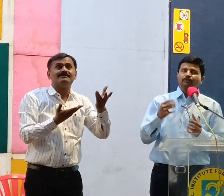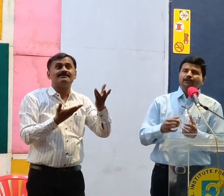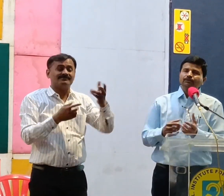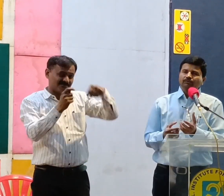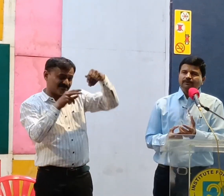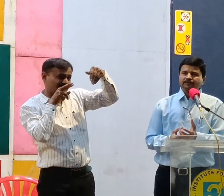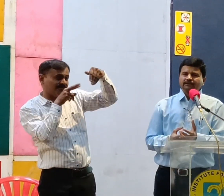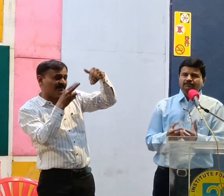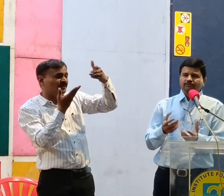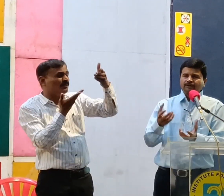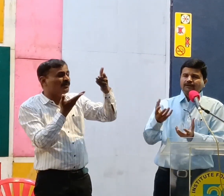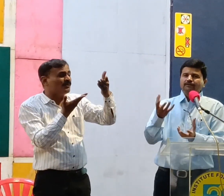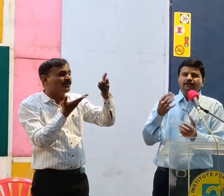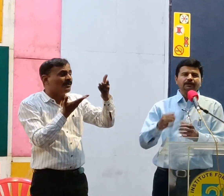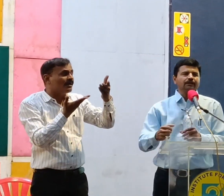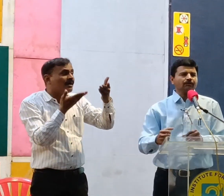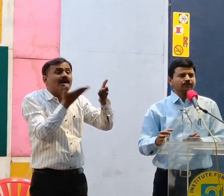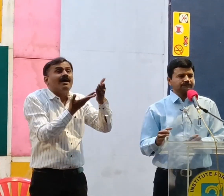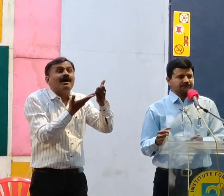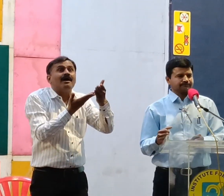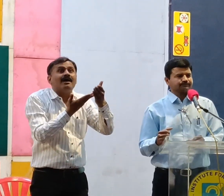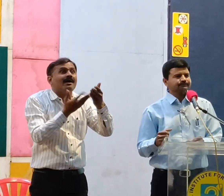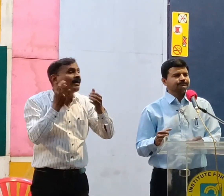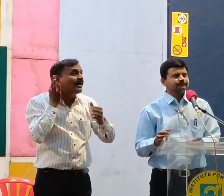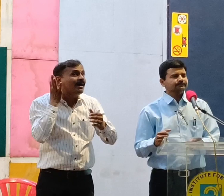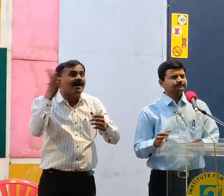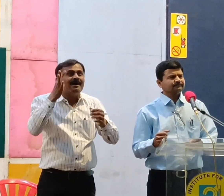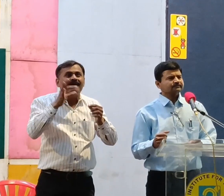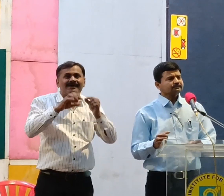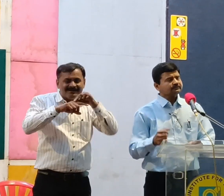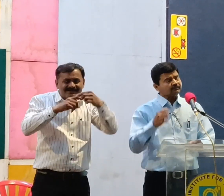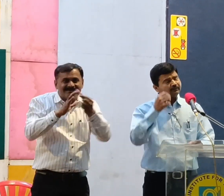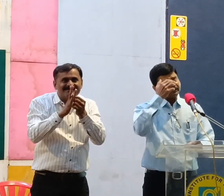એટલે પોટલી જોવે છે તો એની અંદર હીરા હોય છે.